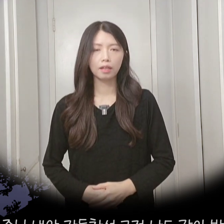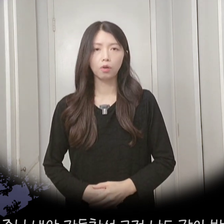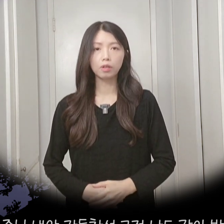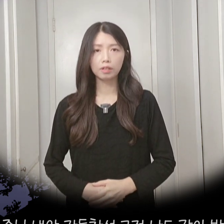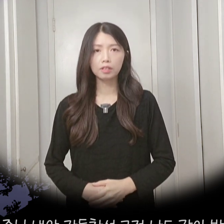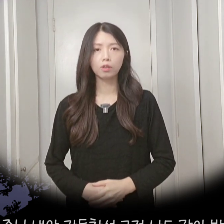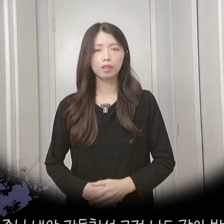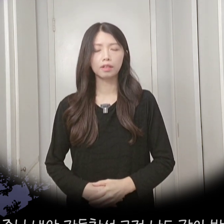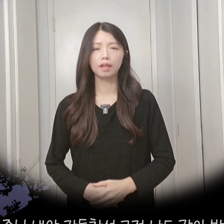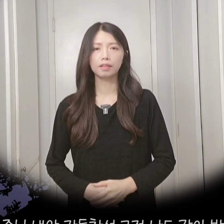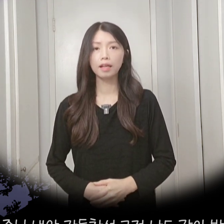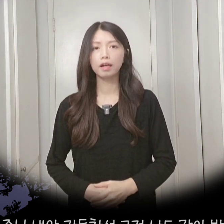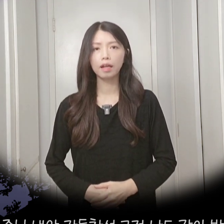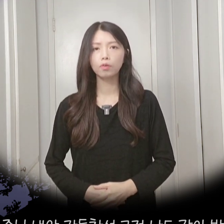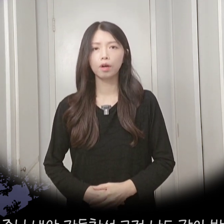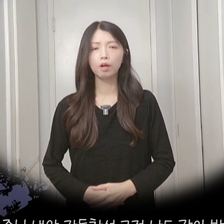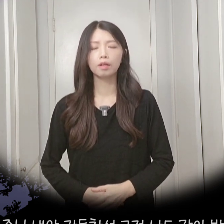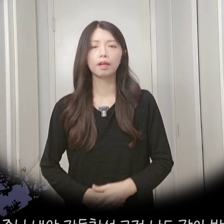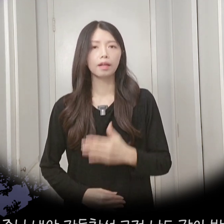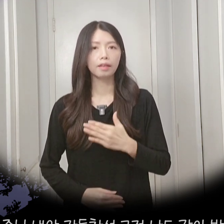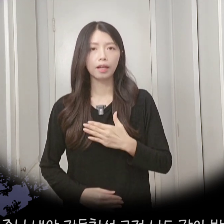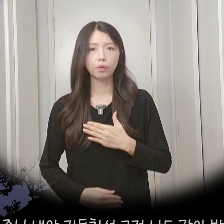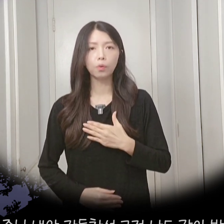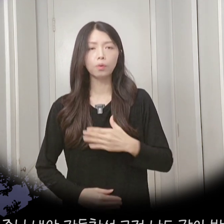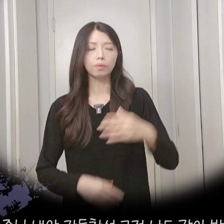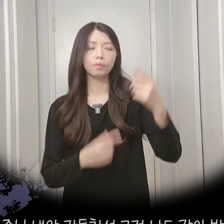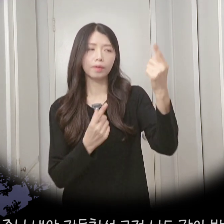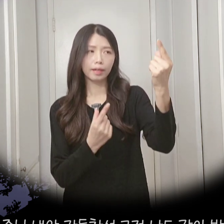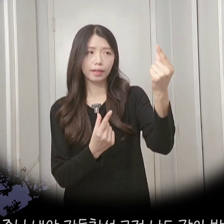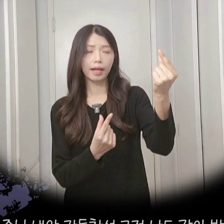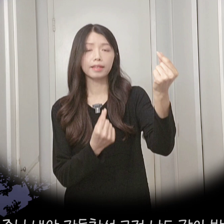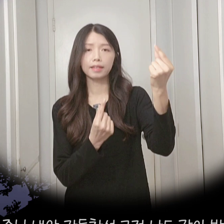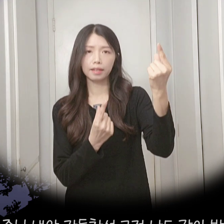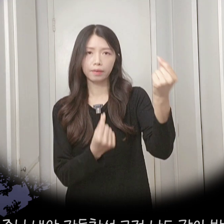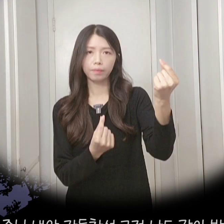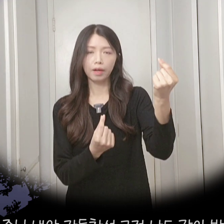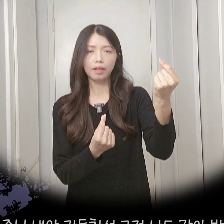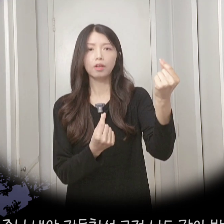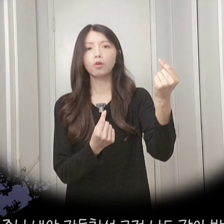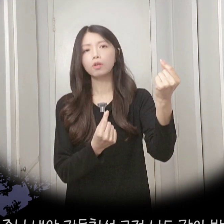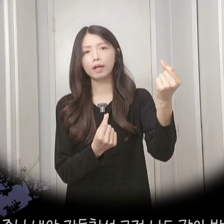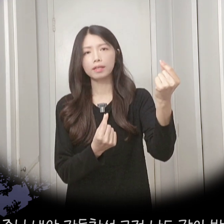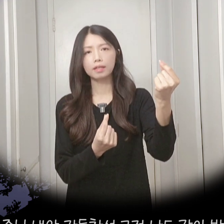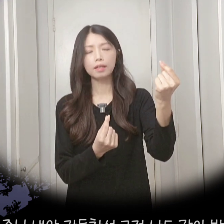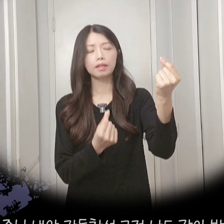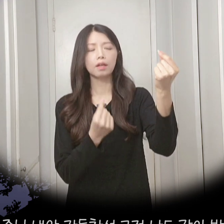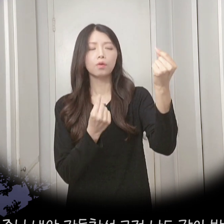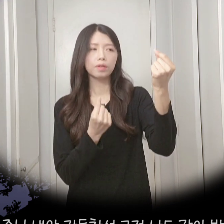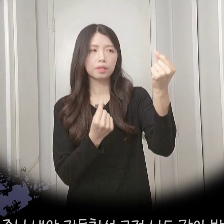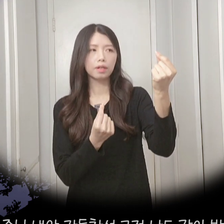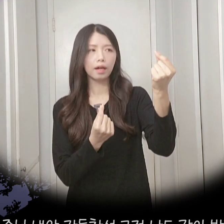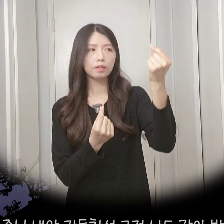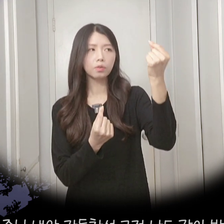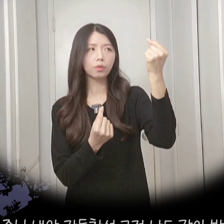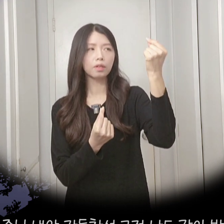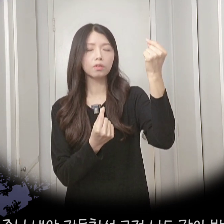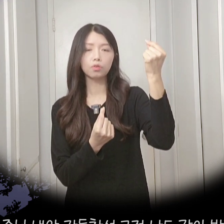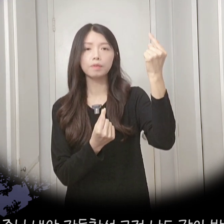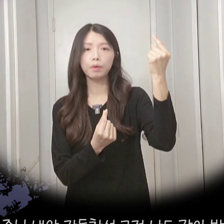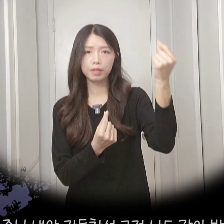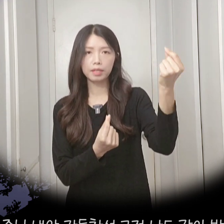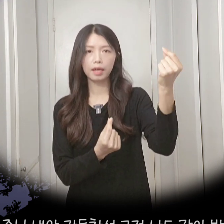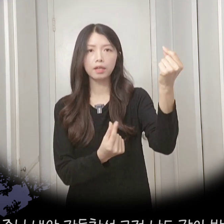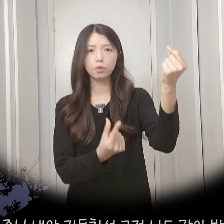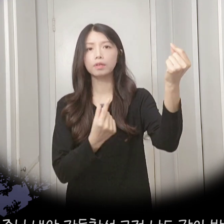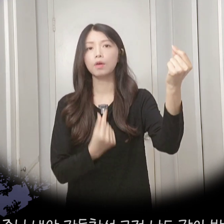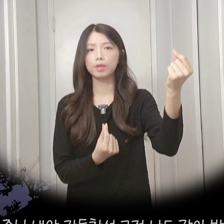같이, 여기서 그저는 그냥 생략을 했고요. 나도 같이. 여기서 같이는 위치를 한 손이